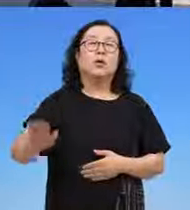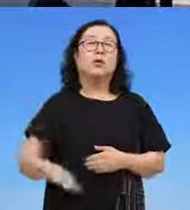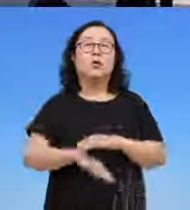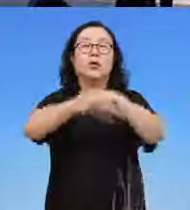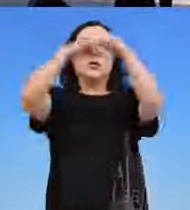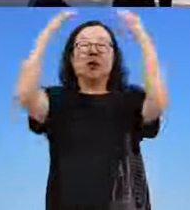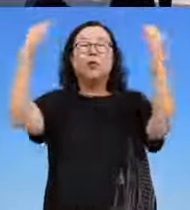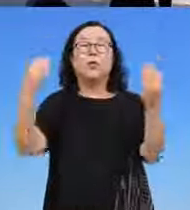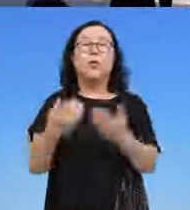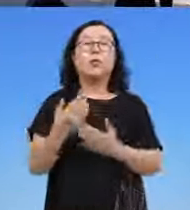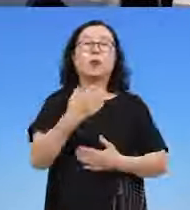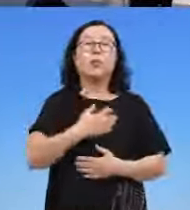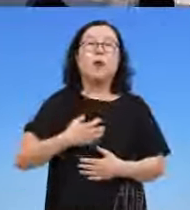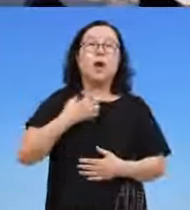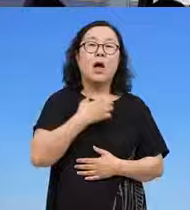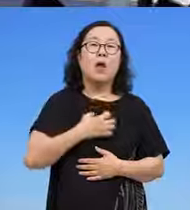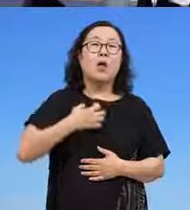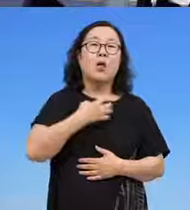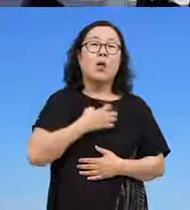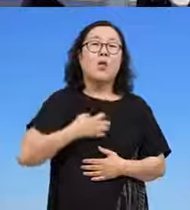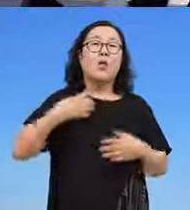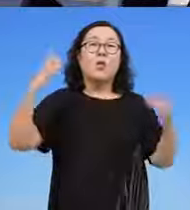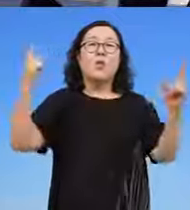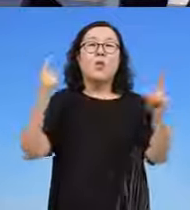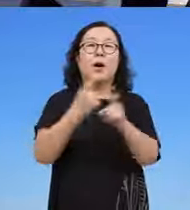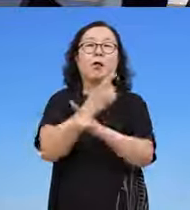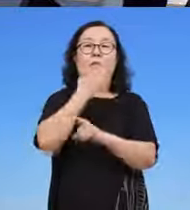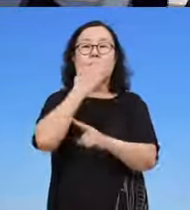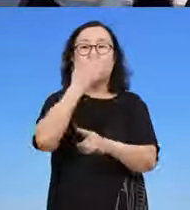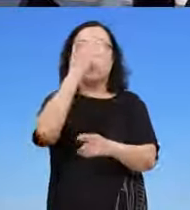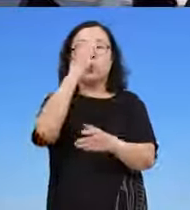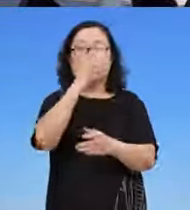우리의 모든 괴로움 바꿀 수 있네.